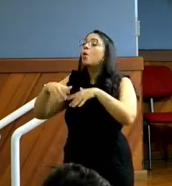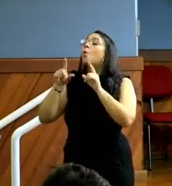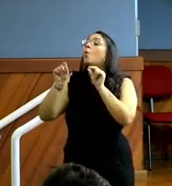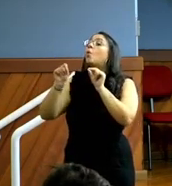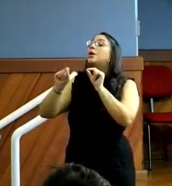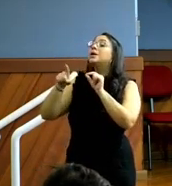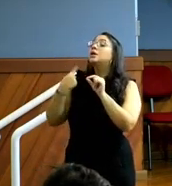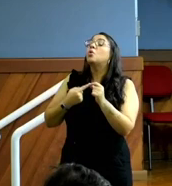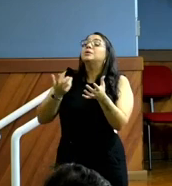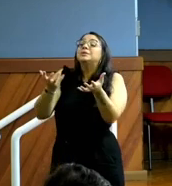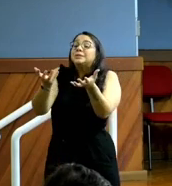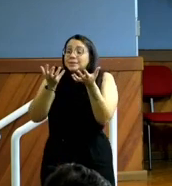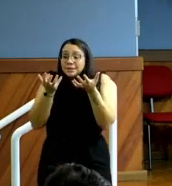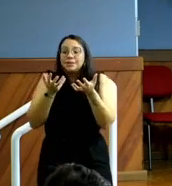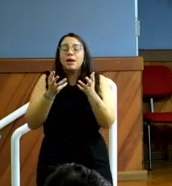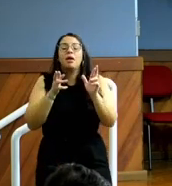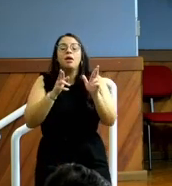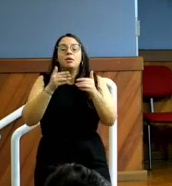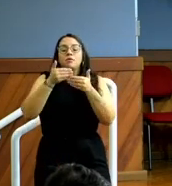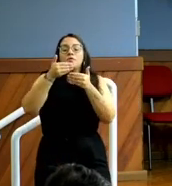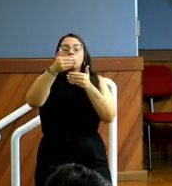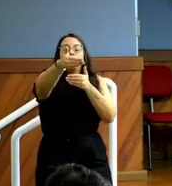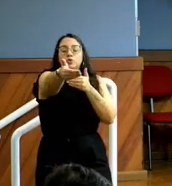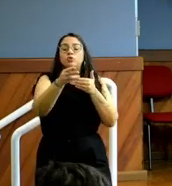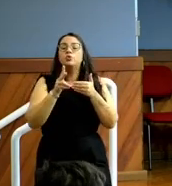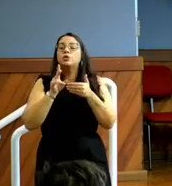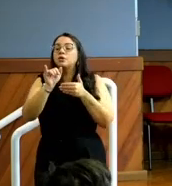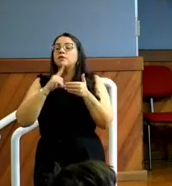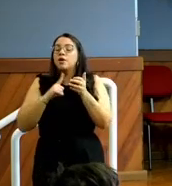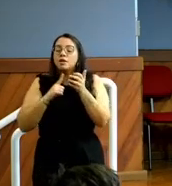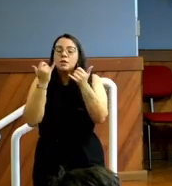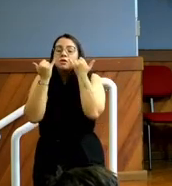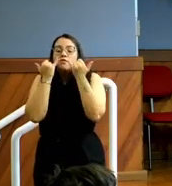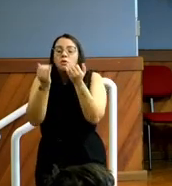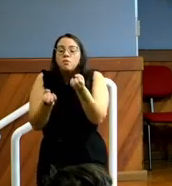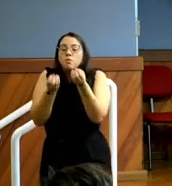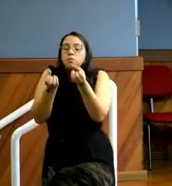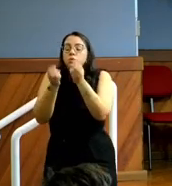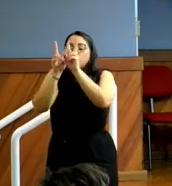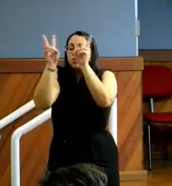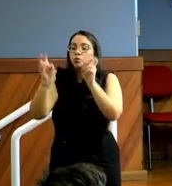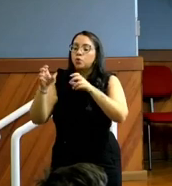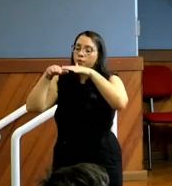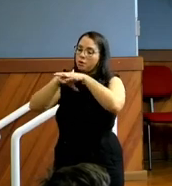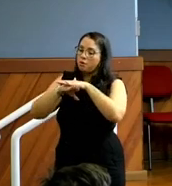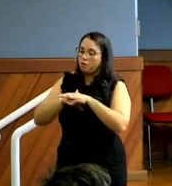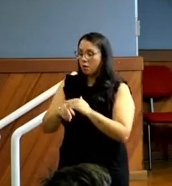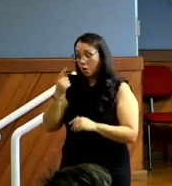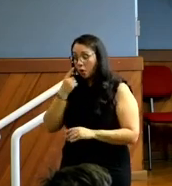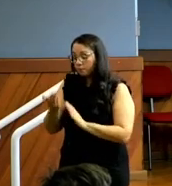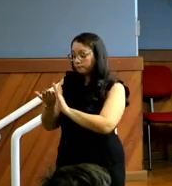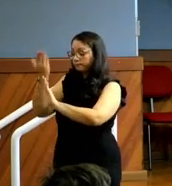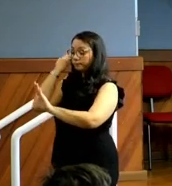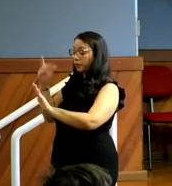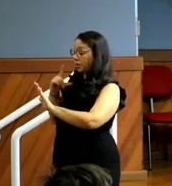gente espera com essas ações que vão criar cadeias de dados sobre o acervo. Dados desde os